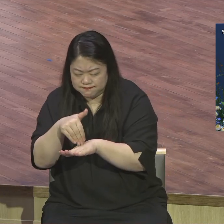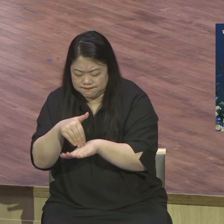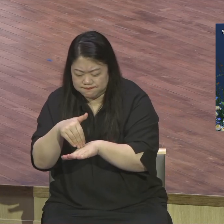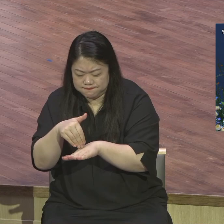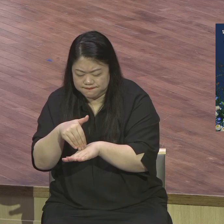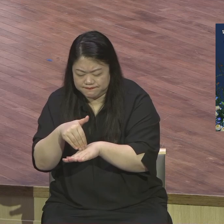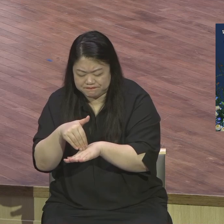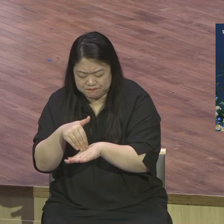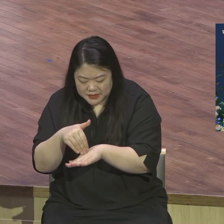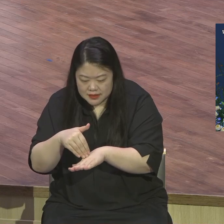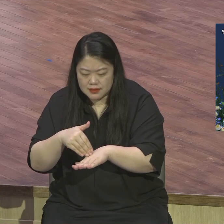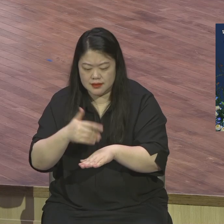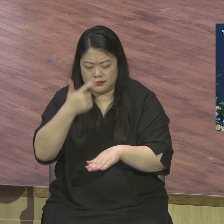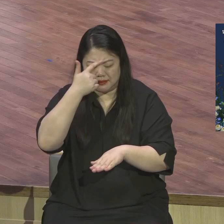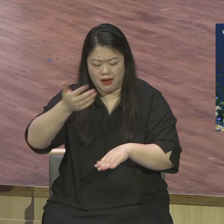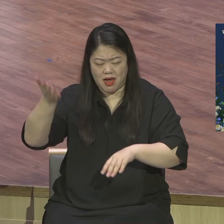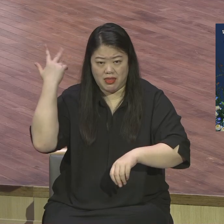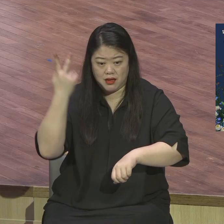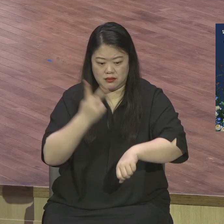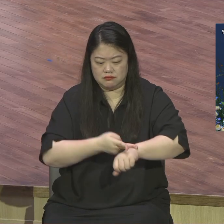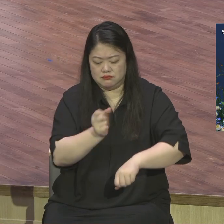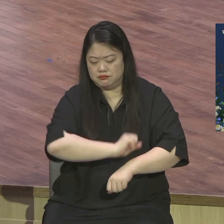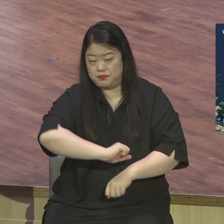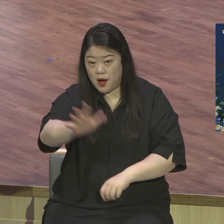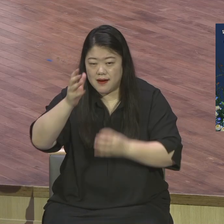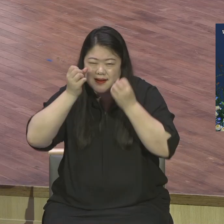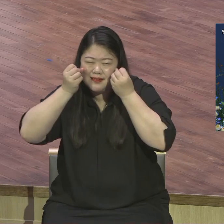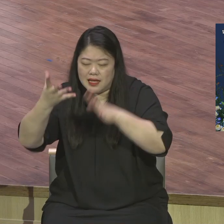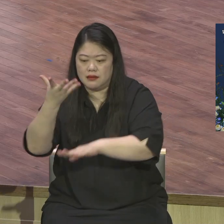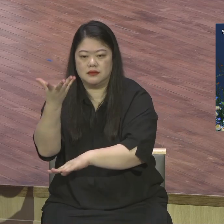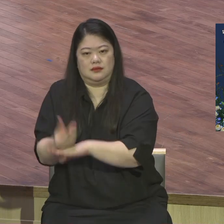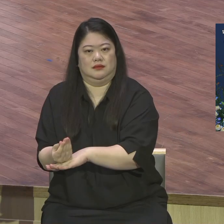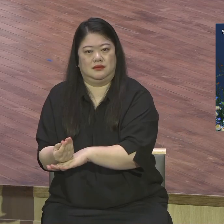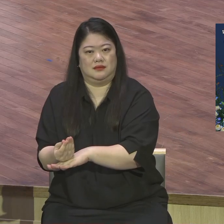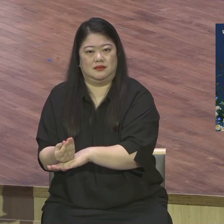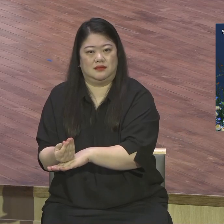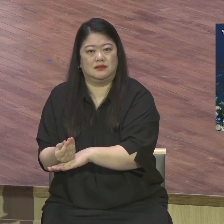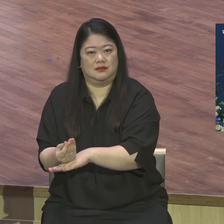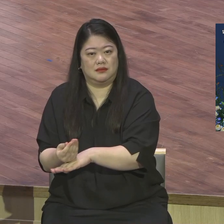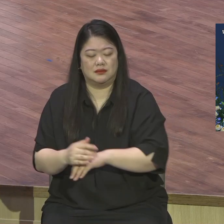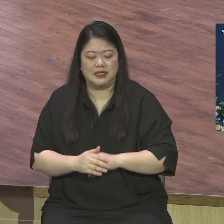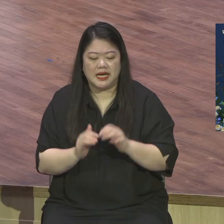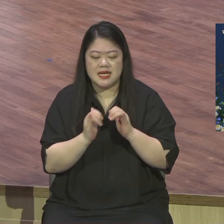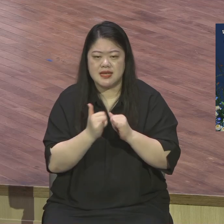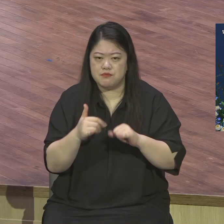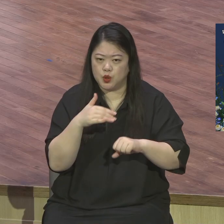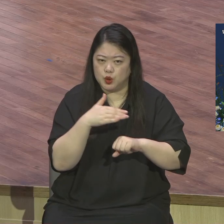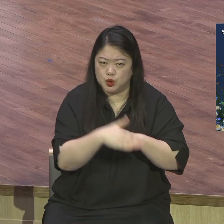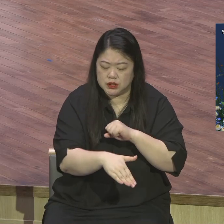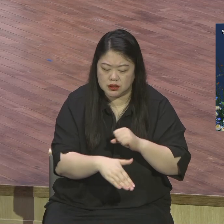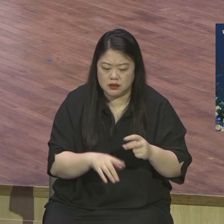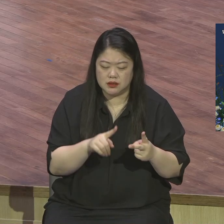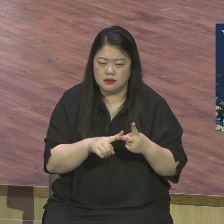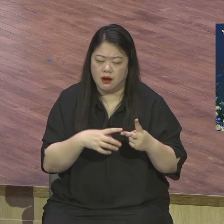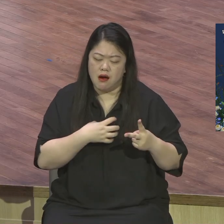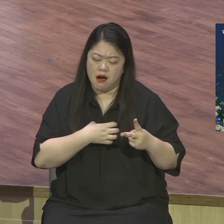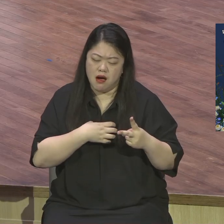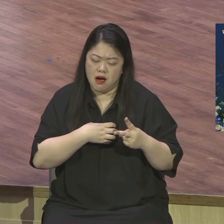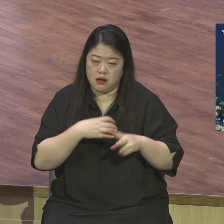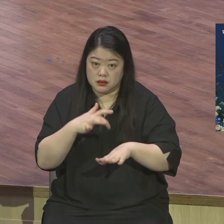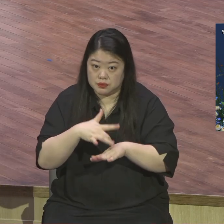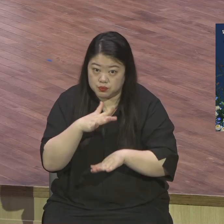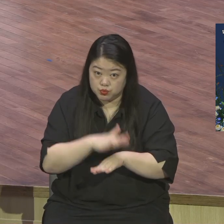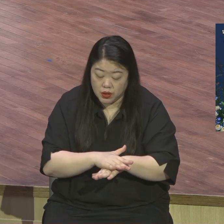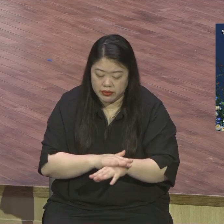불신자한테 그 체질 인본주의 쓰는 그 체질 염자 투성인 그 체질